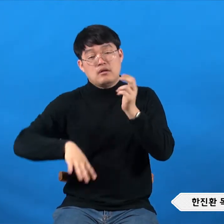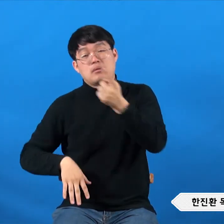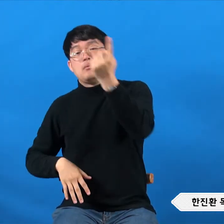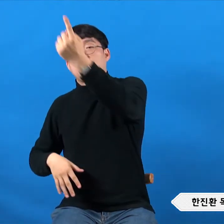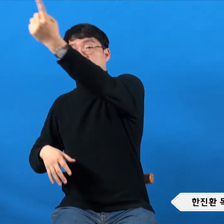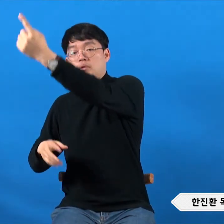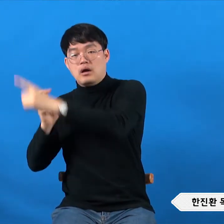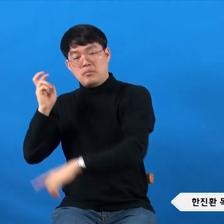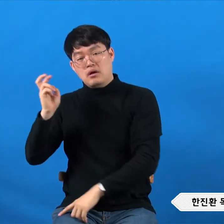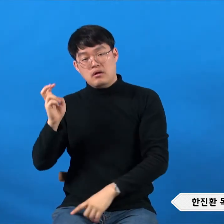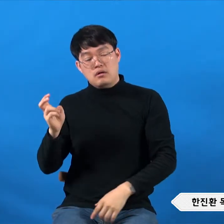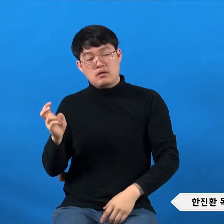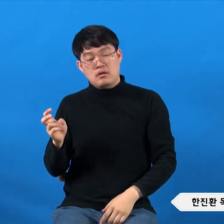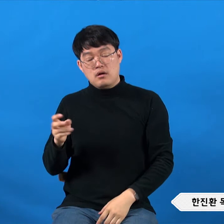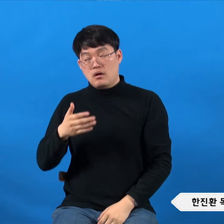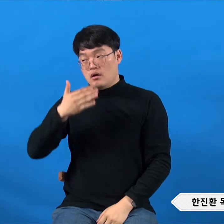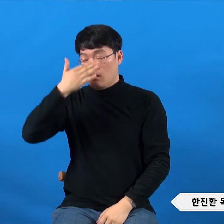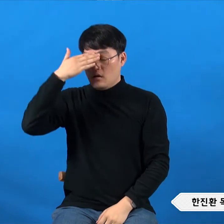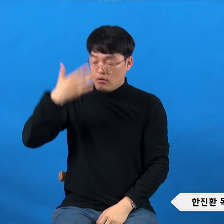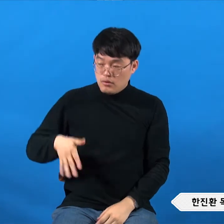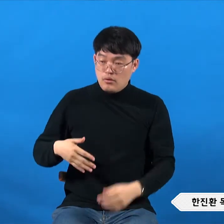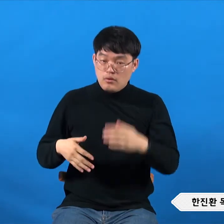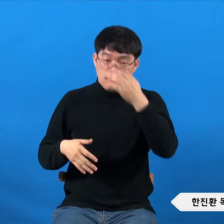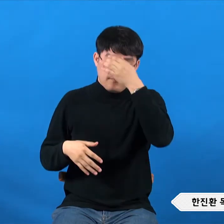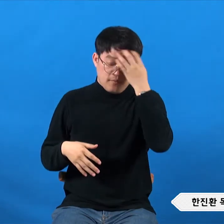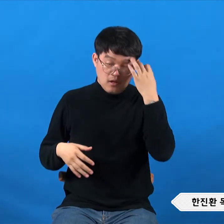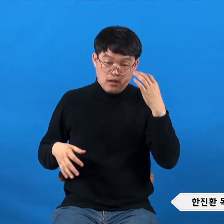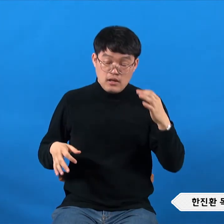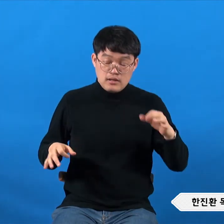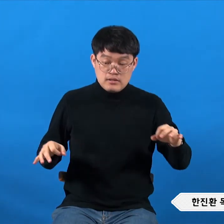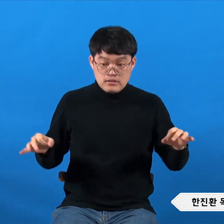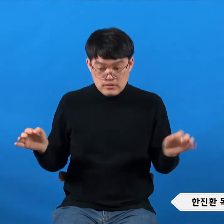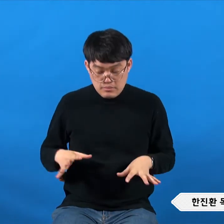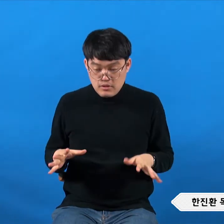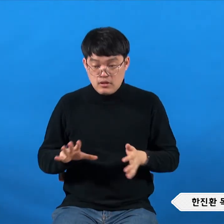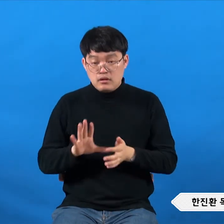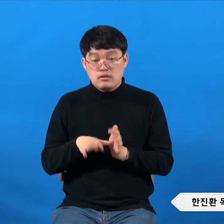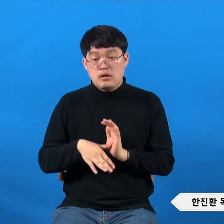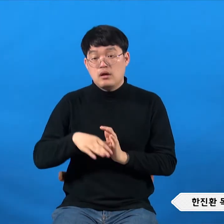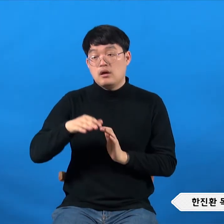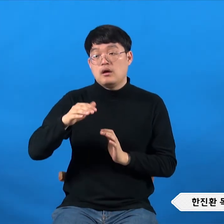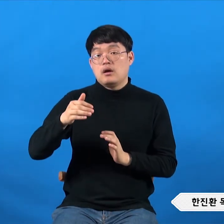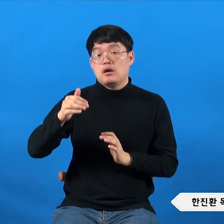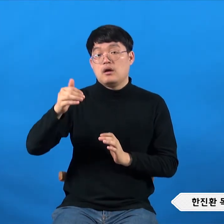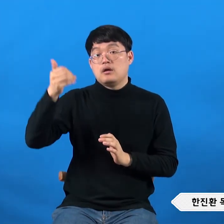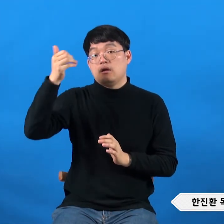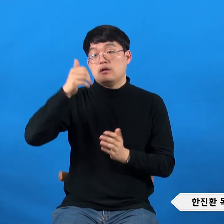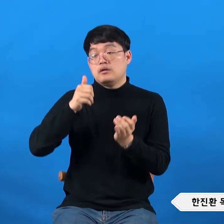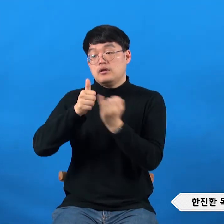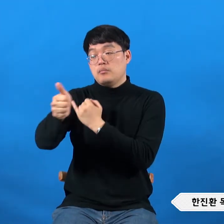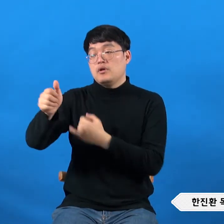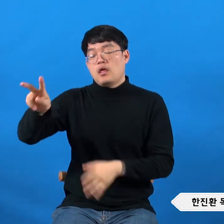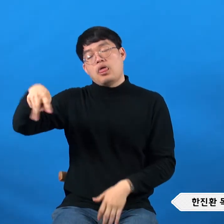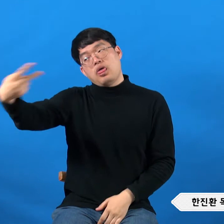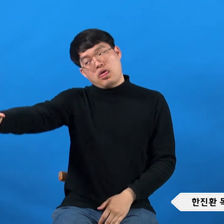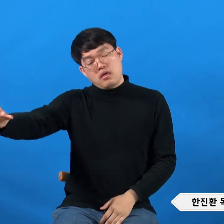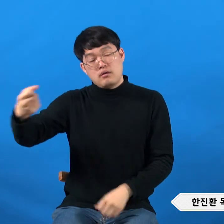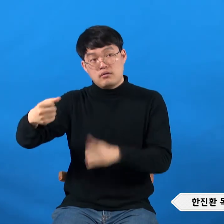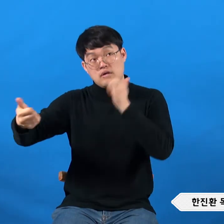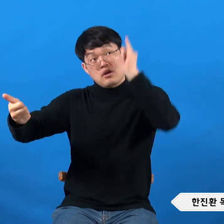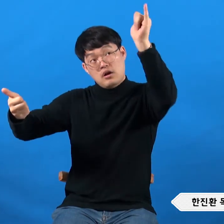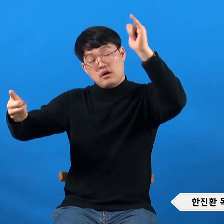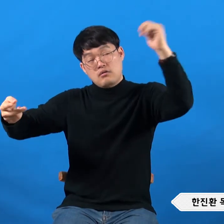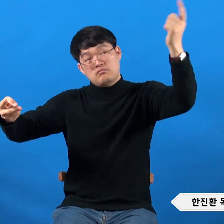데로 날아가고 없었습니다. 어떻게 잠시 비어있는 그 시각에 남편 쓰러져서 또 그 시각에